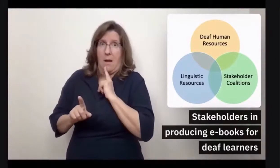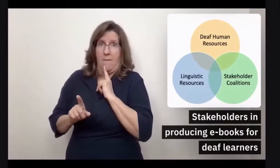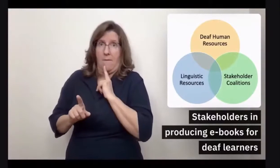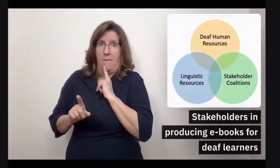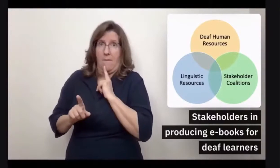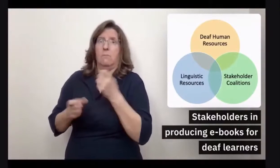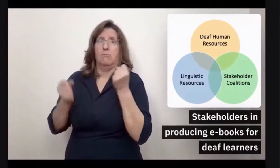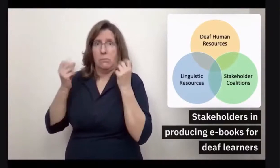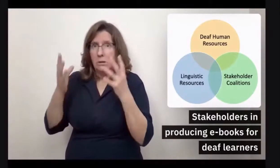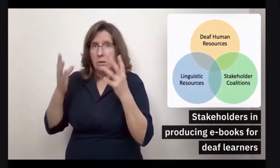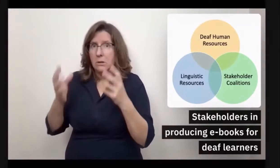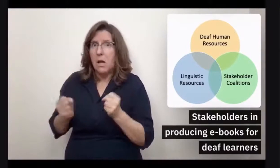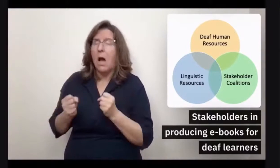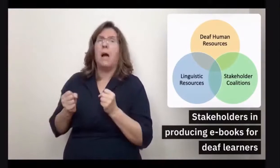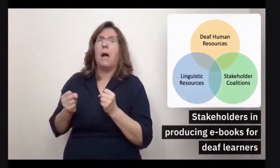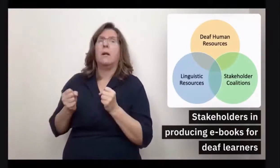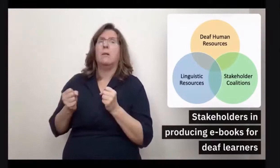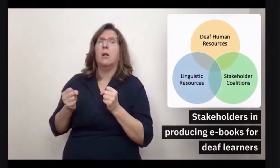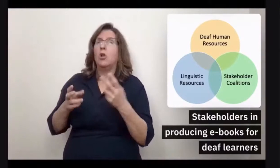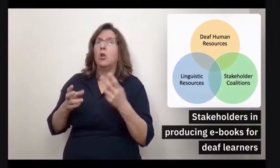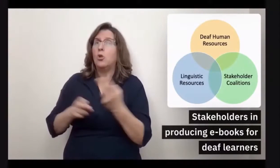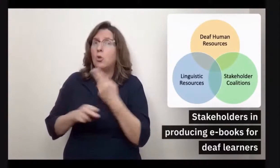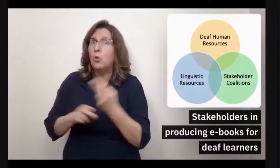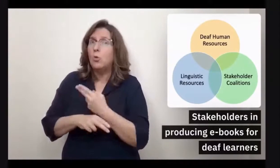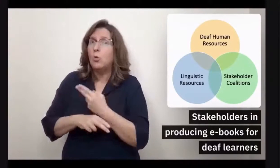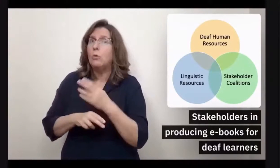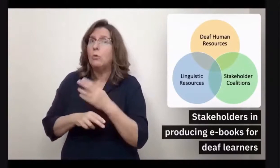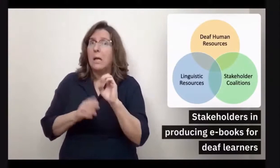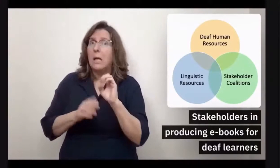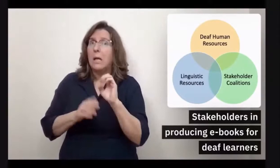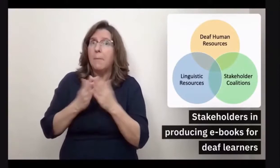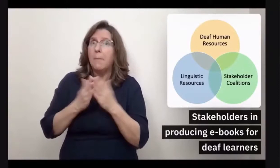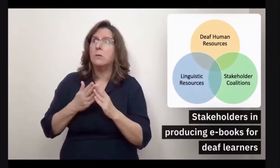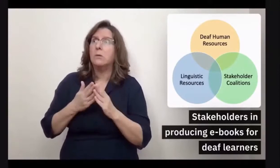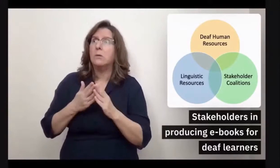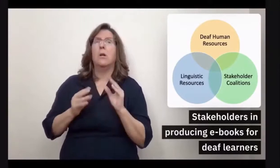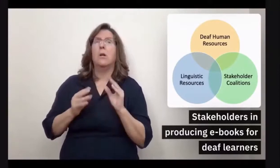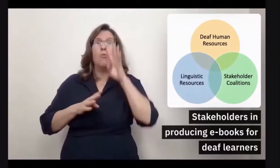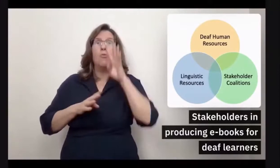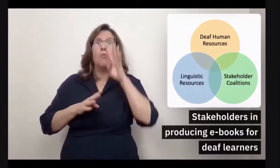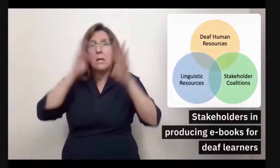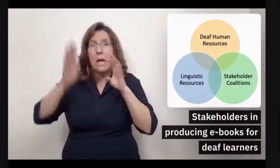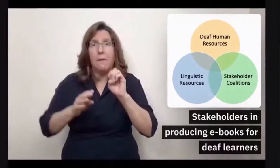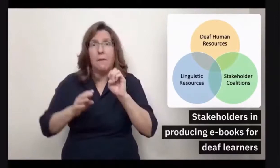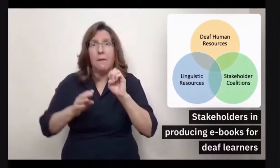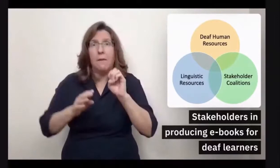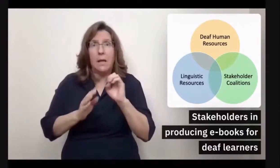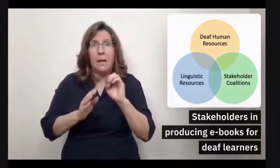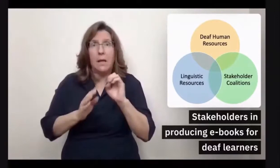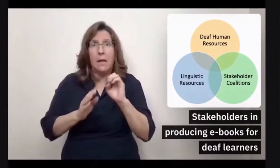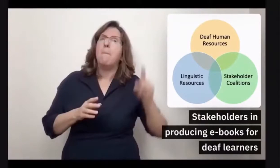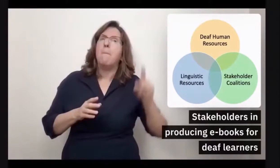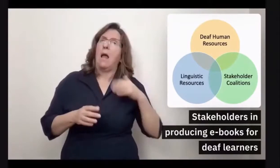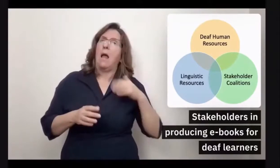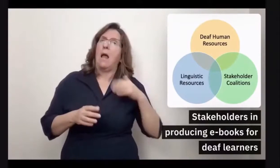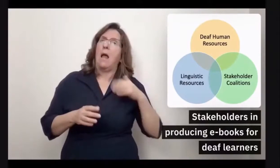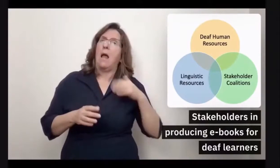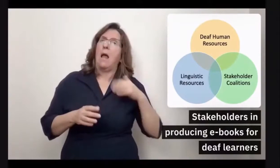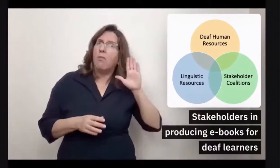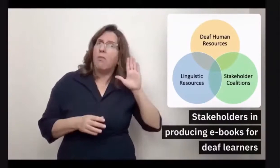investigación lingüística. Esos recursos se pueden usar para dar el apoyo a la traducción, a la adquisición del lenguaje y está